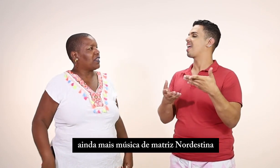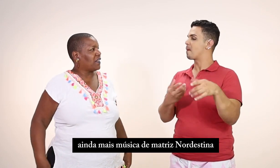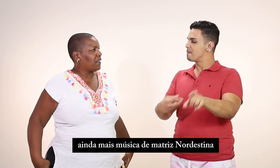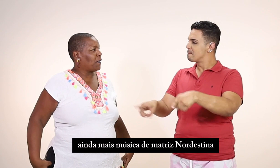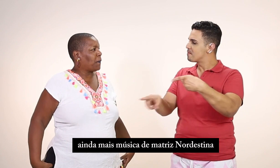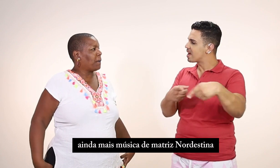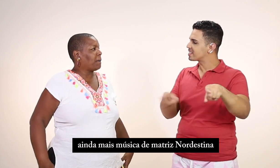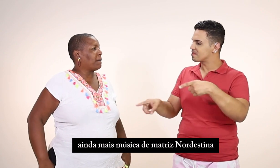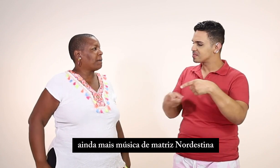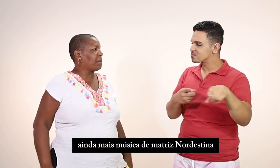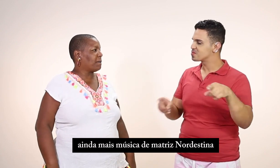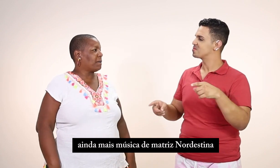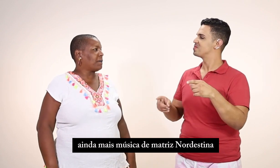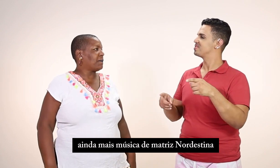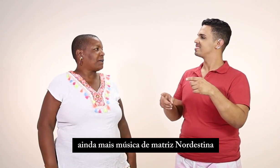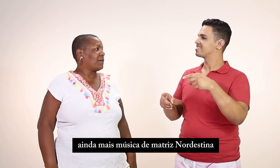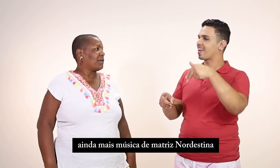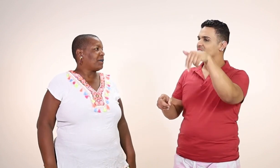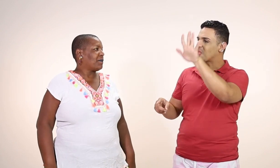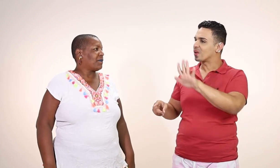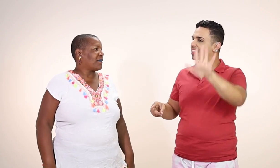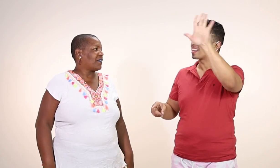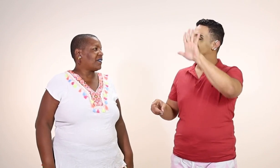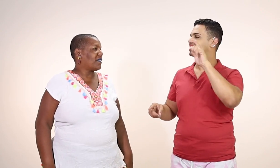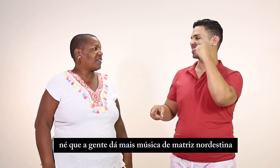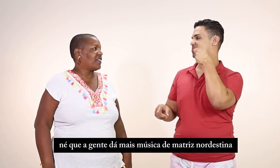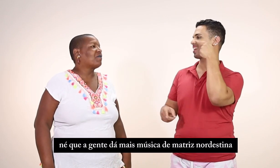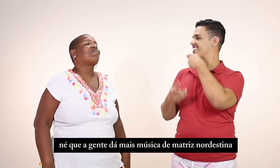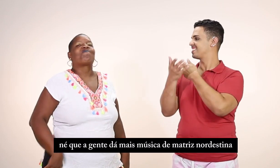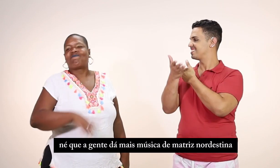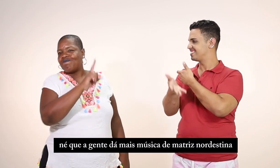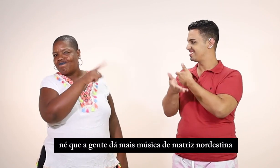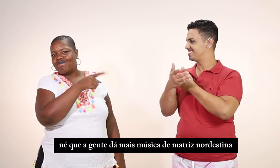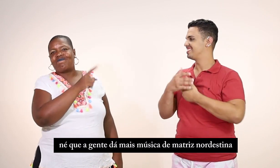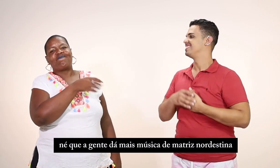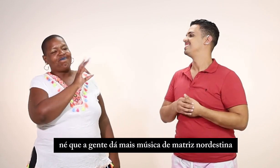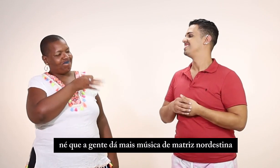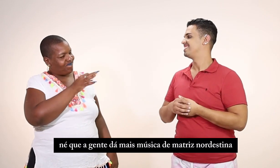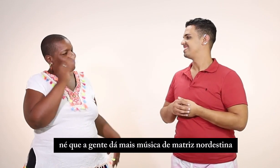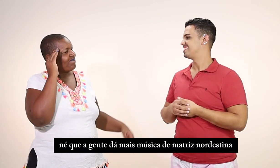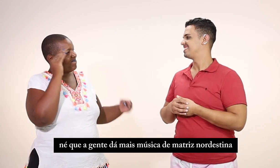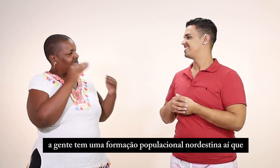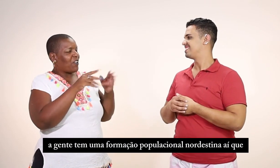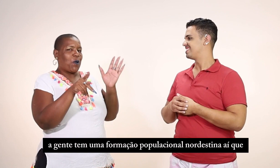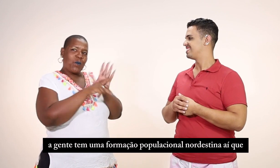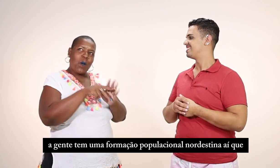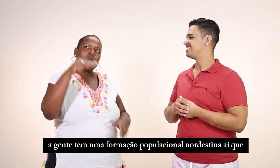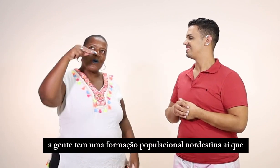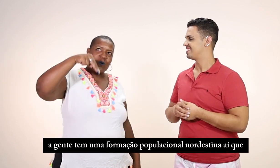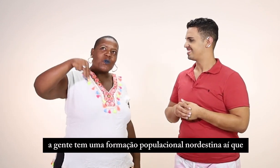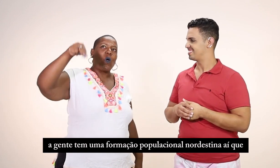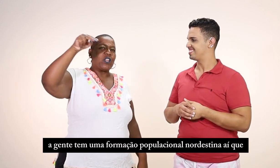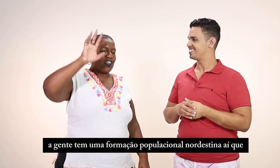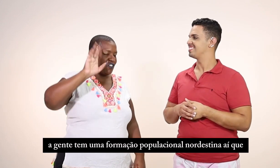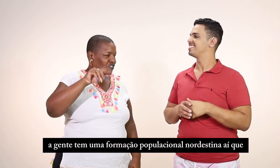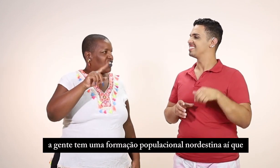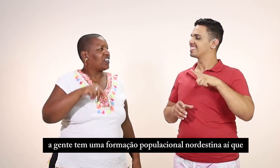de matriz nordestina, né? Que exatamente, ainda mais música de matriz a nordestina. gente tem uma formação